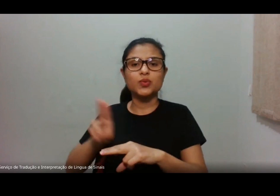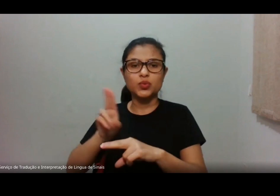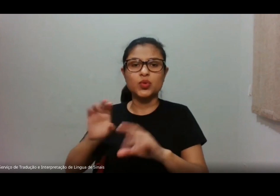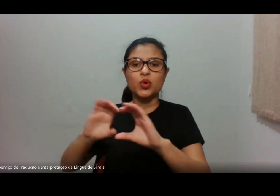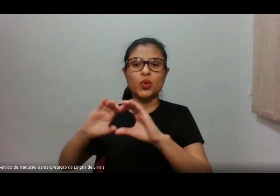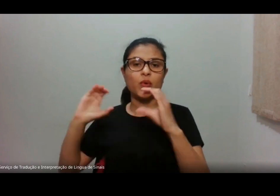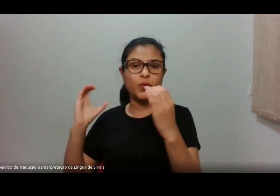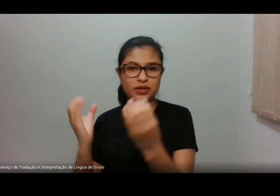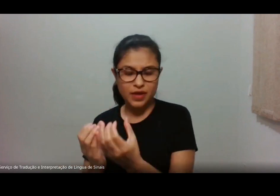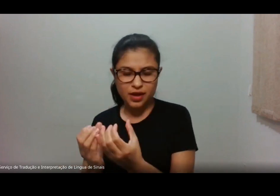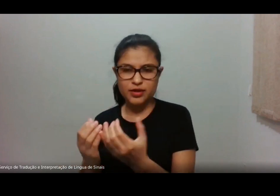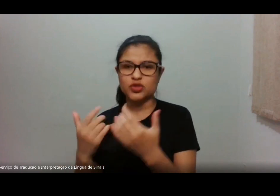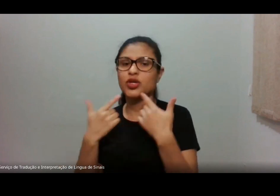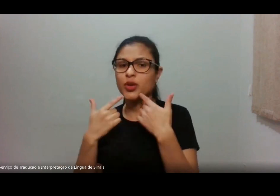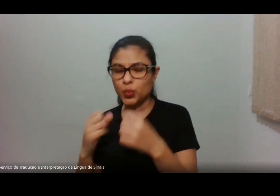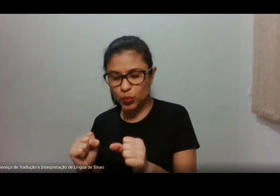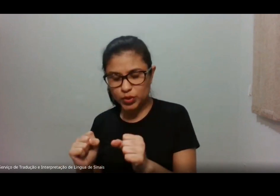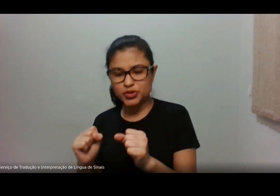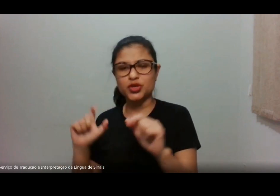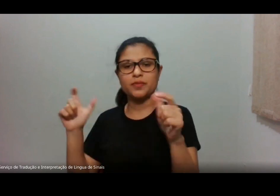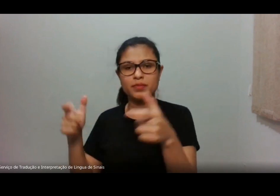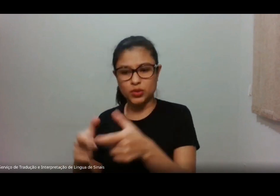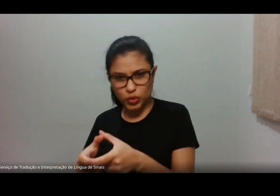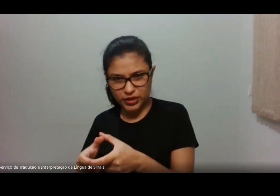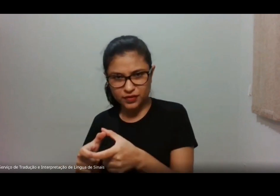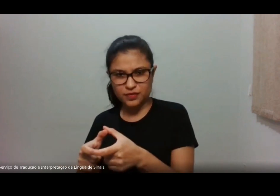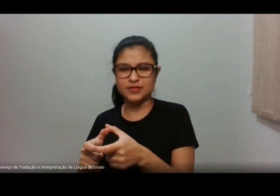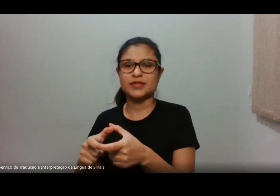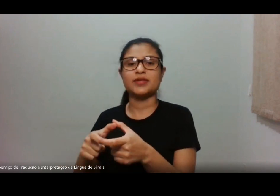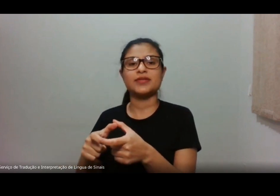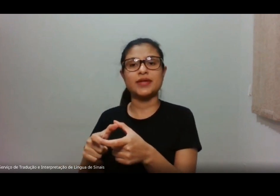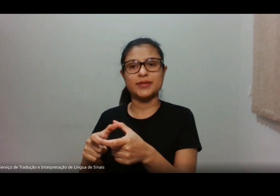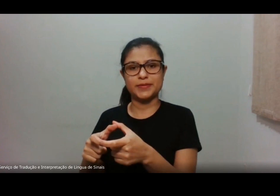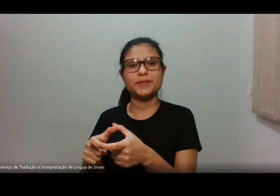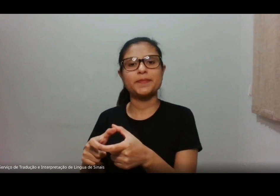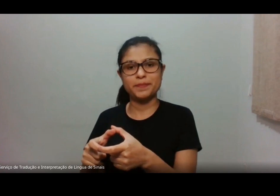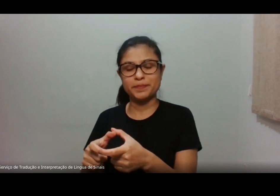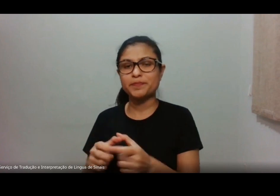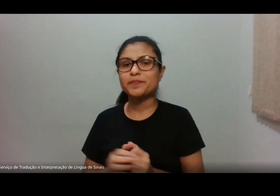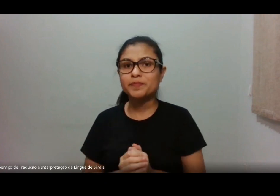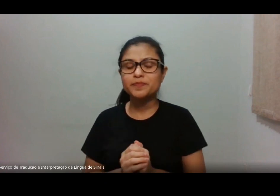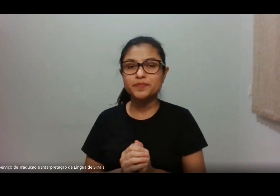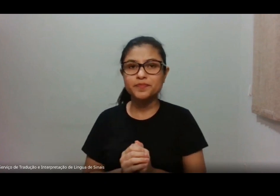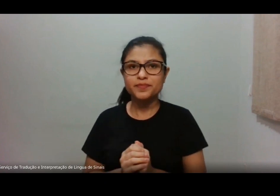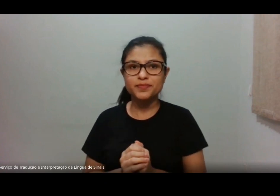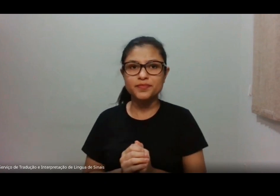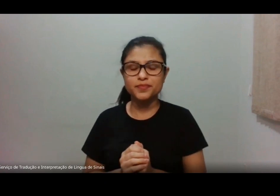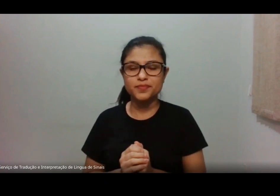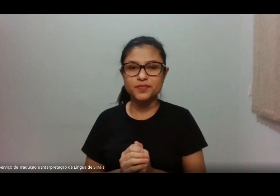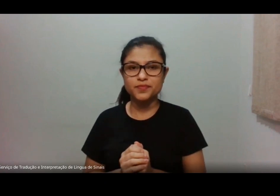comunidades linguisticamente marginalizadas e não a línguas minoritárias ou línguas, minorizadas, tá